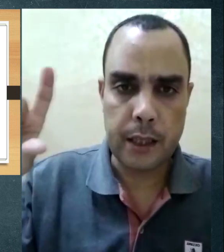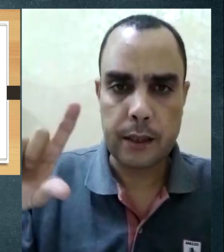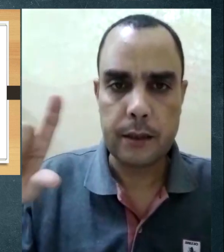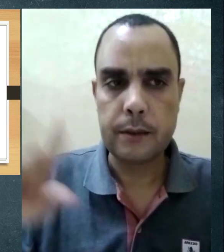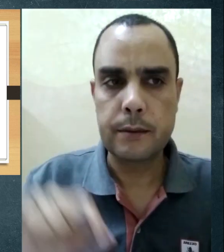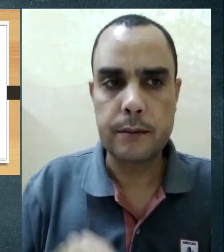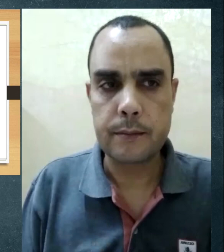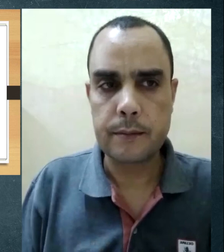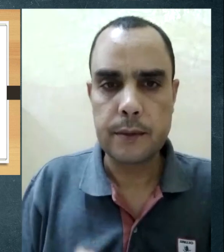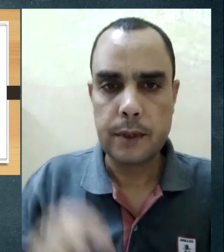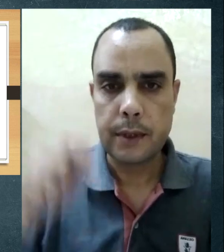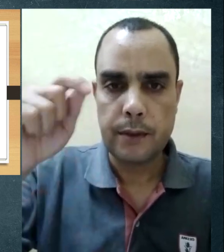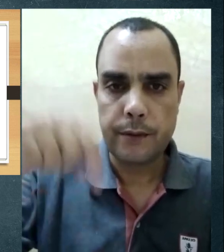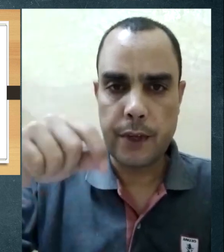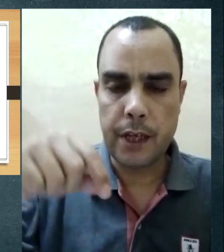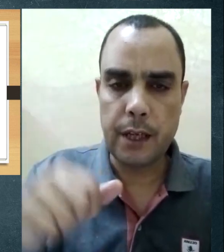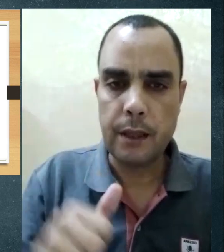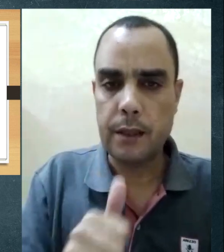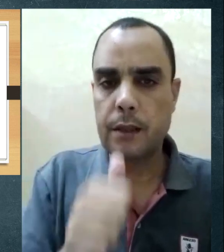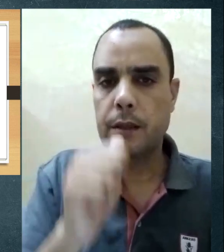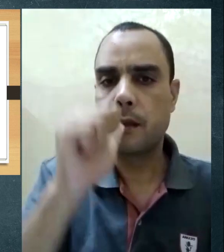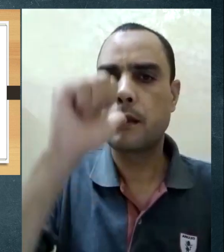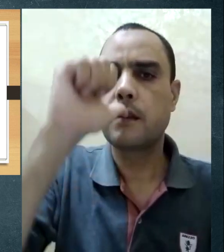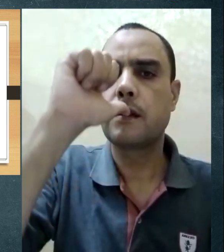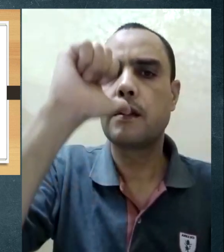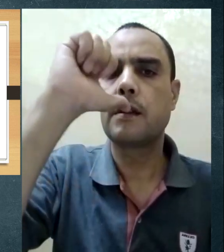كالأقمار في